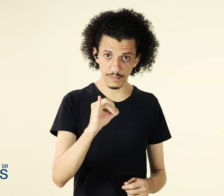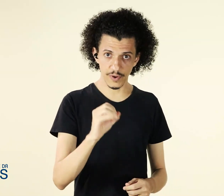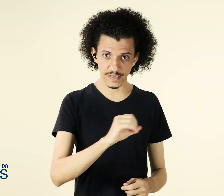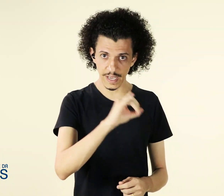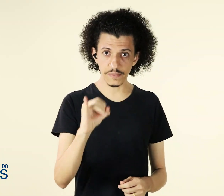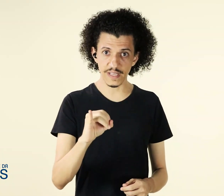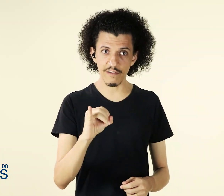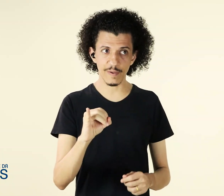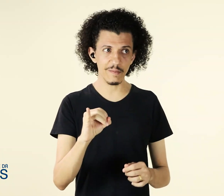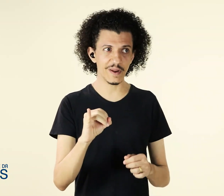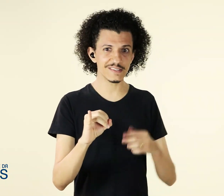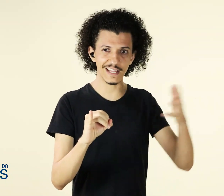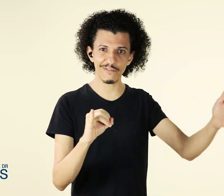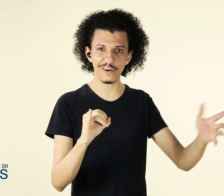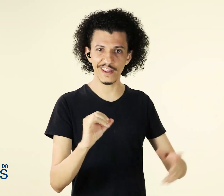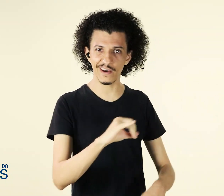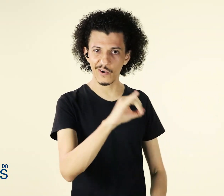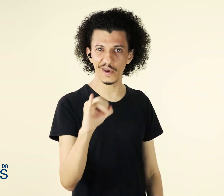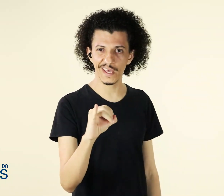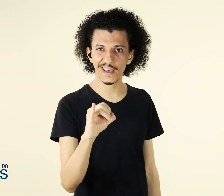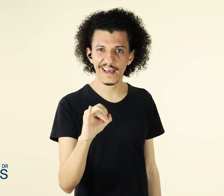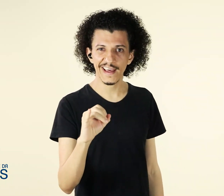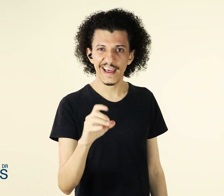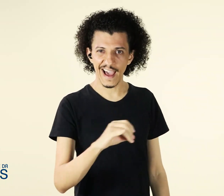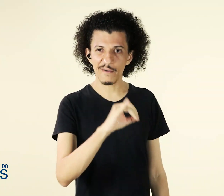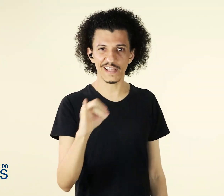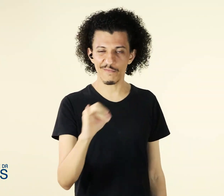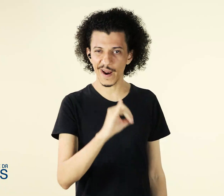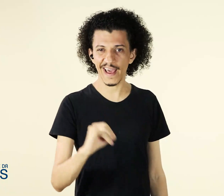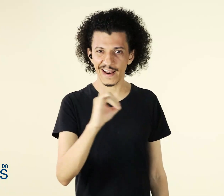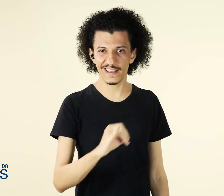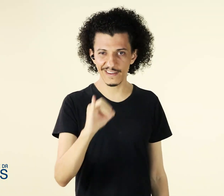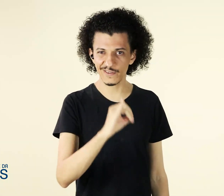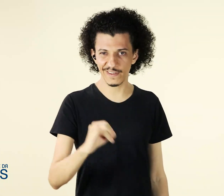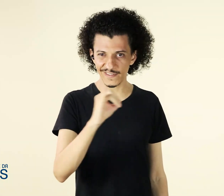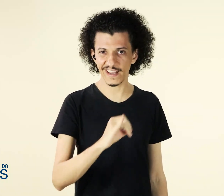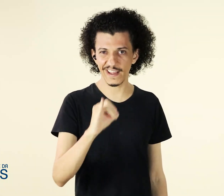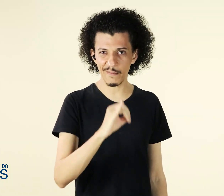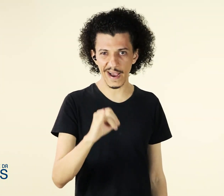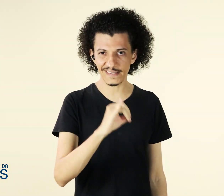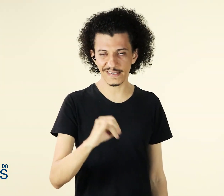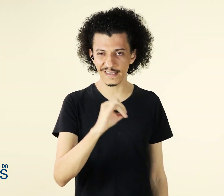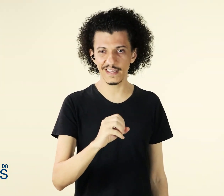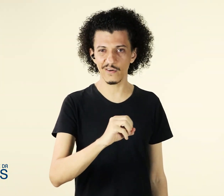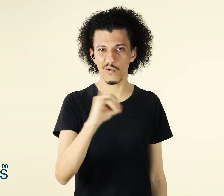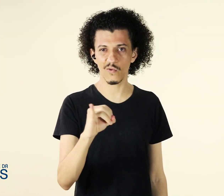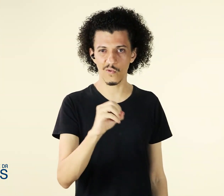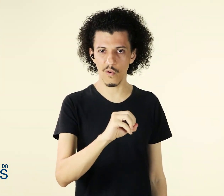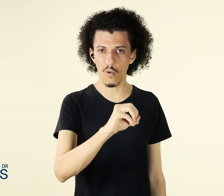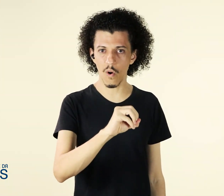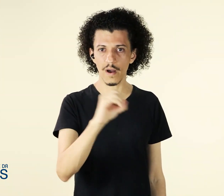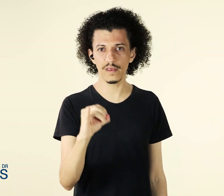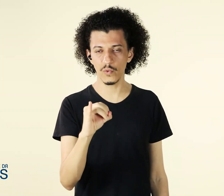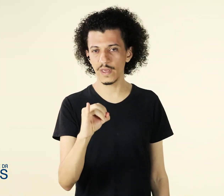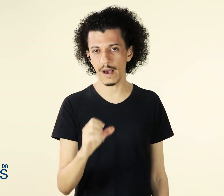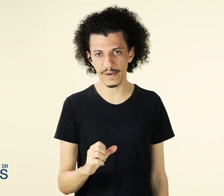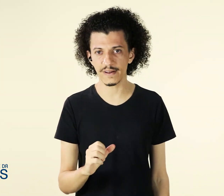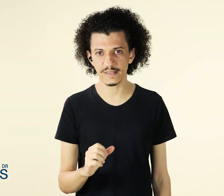por exemplo, serve para a empresa de telefonia. Oi. Serve para ela, que inclusive seria mais assim, ou o O e o I abrindo assim